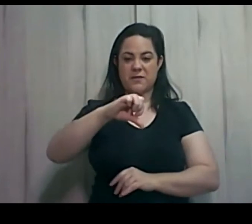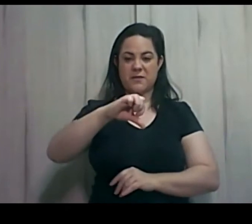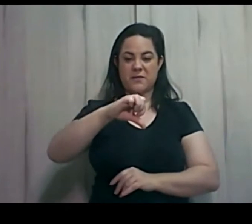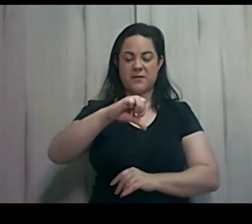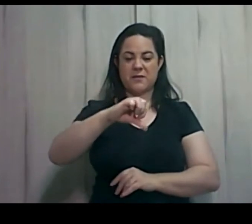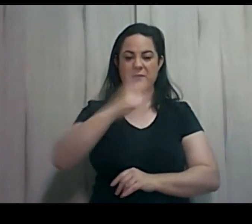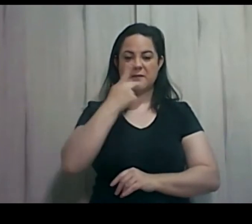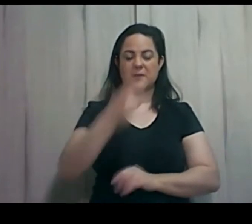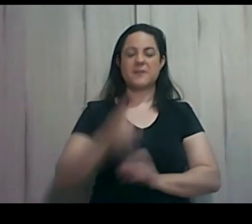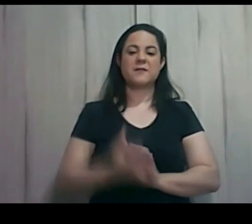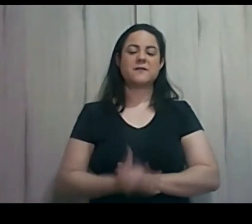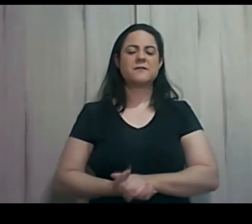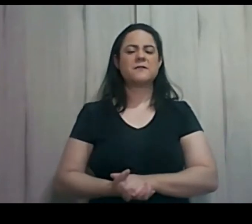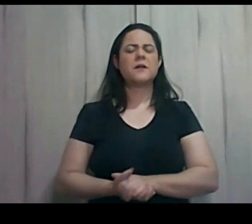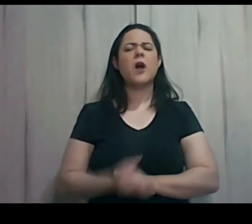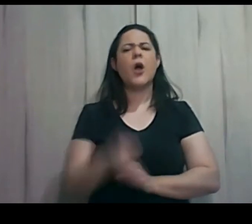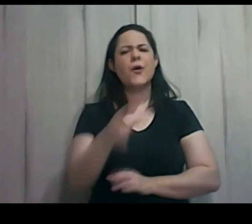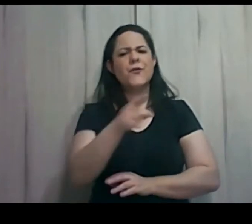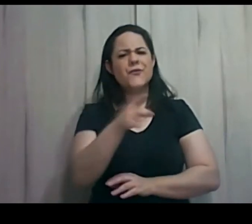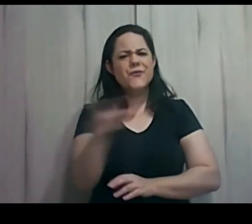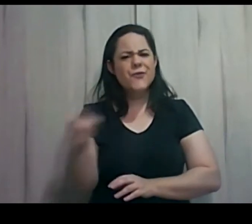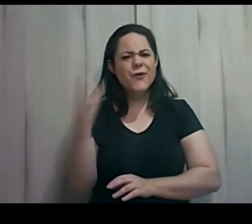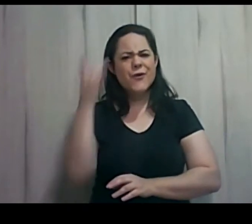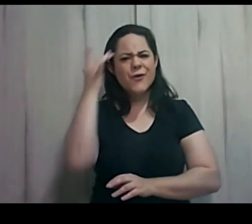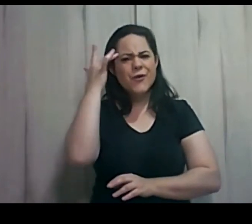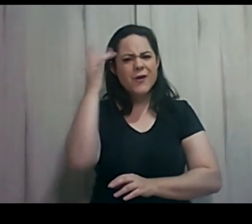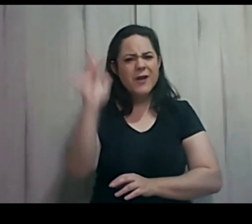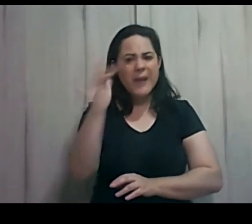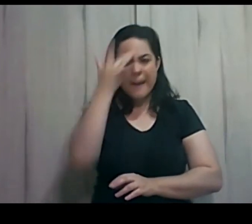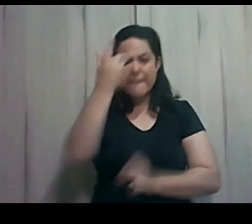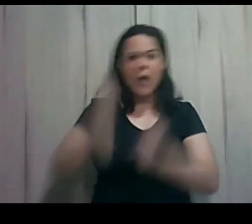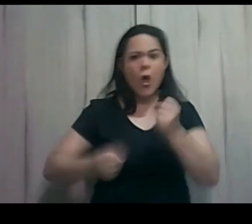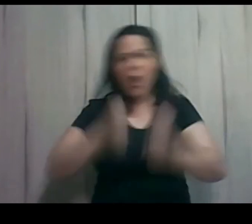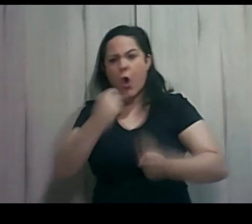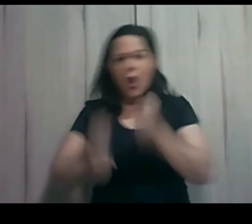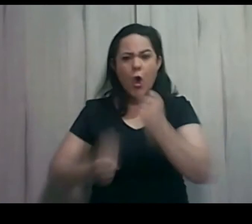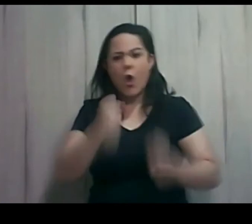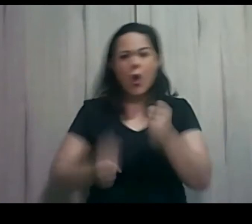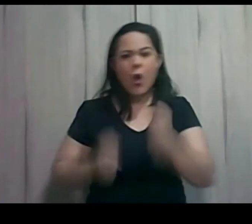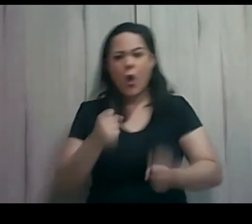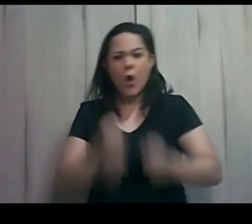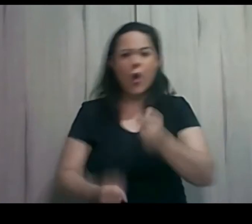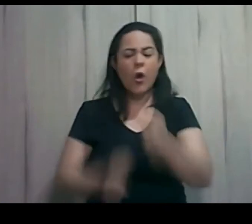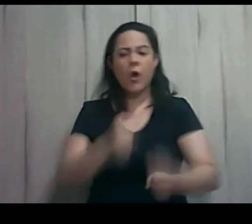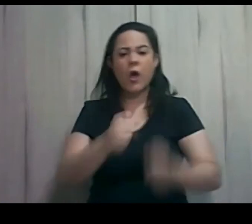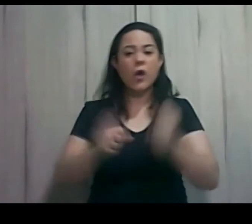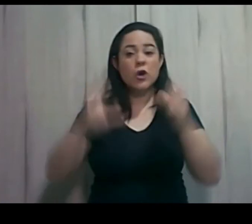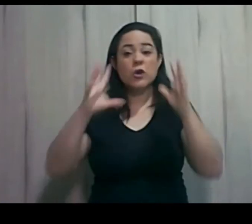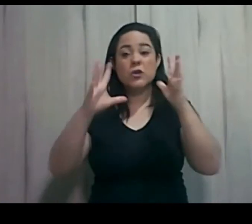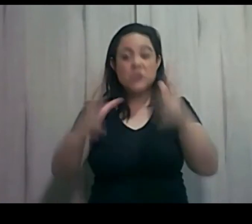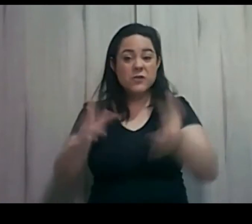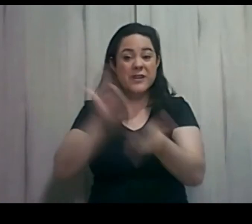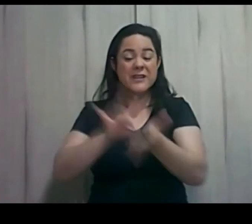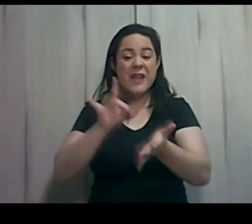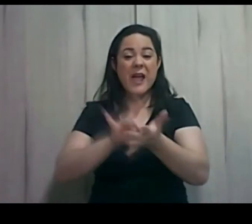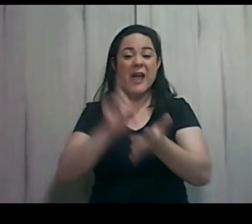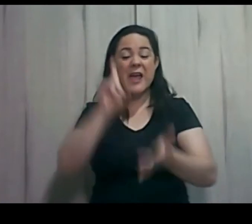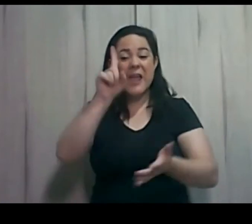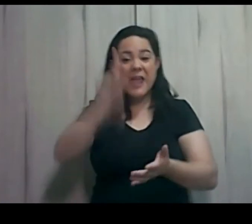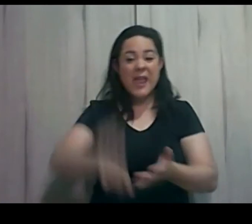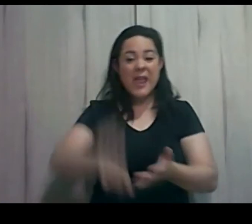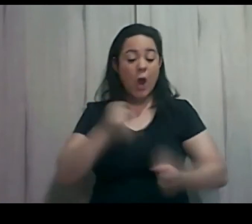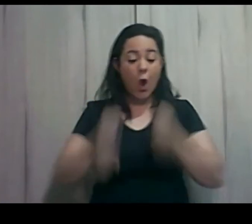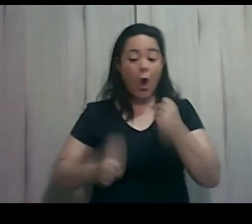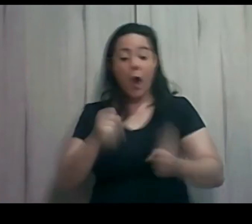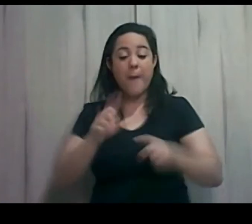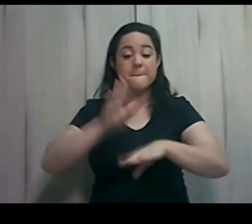assim: vocês não sabem que os que correm no estádio, todos, na verdade, correm, mas um só